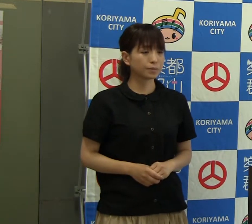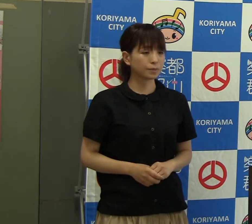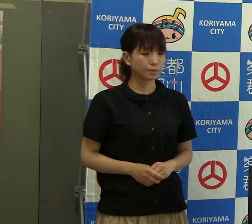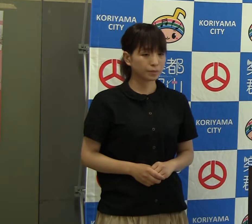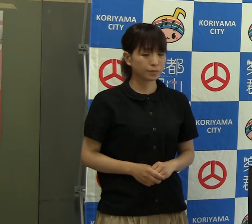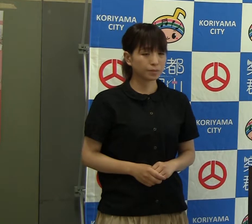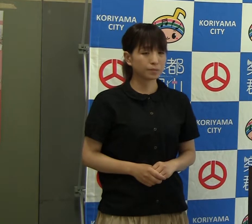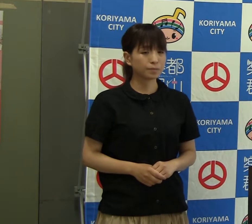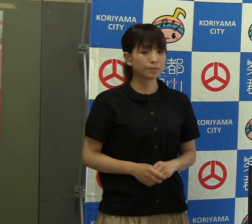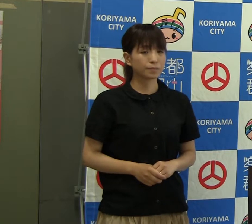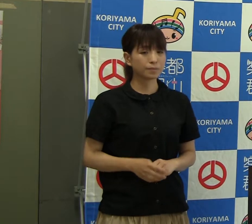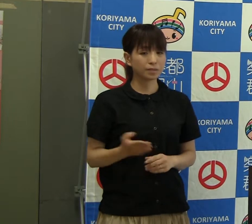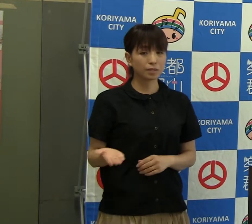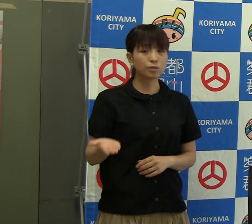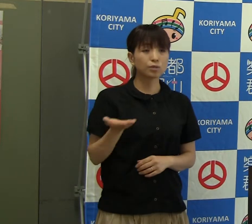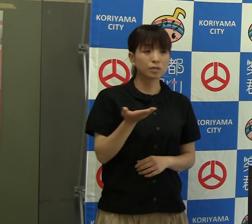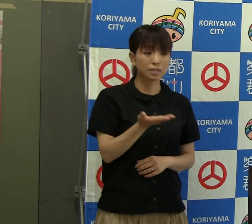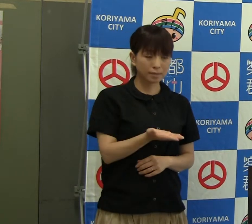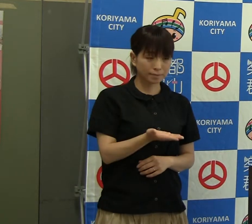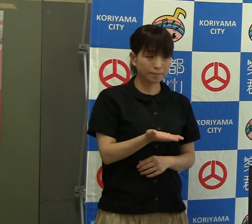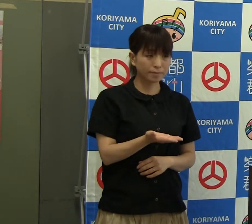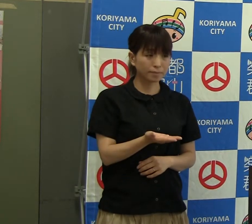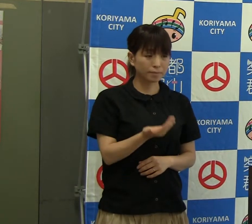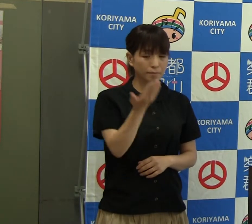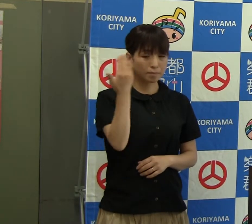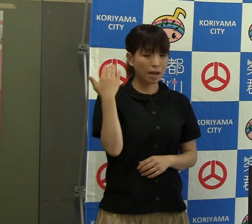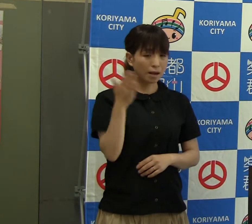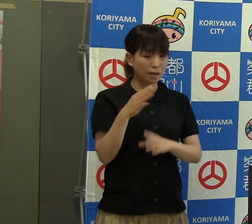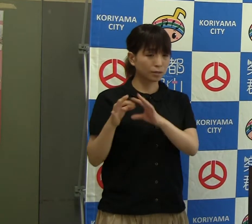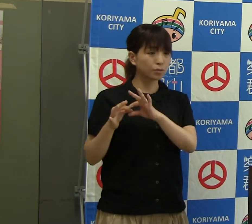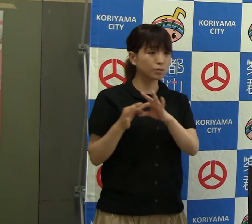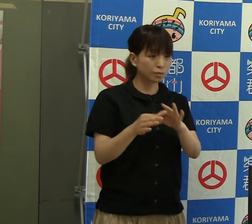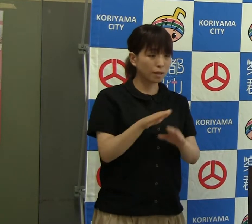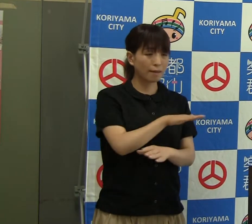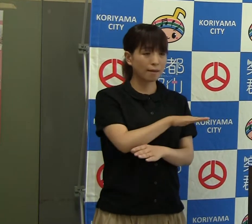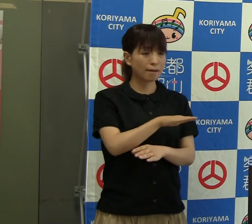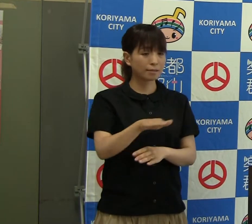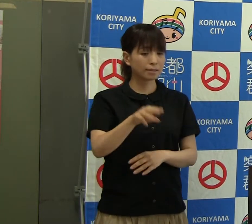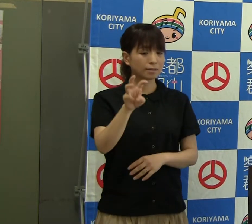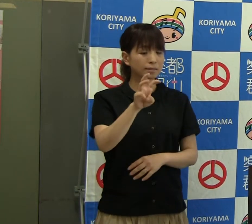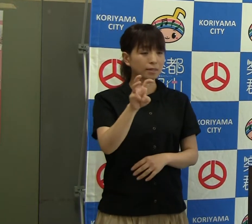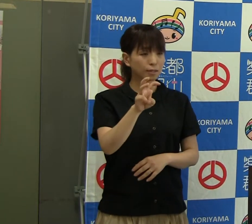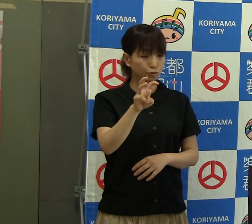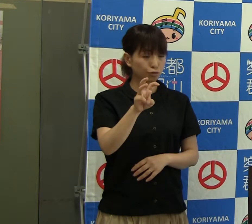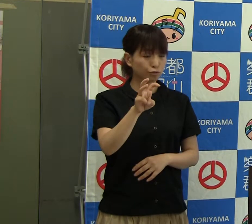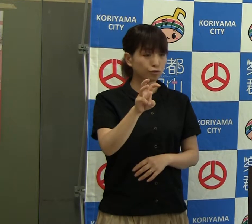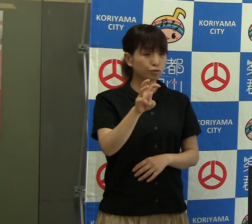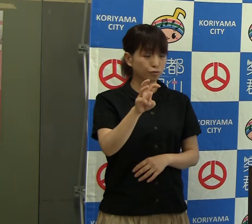次にですね、かねて継続しております平成30年